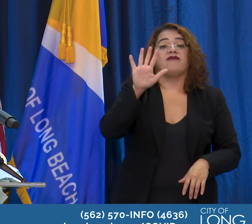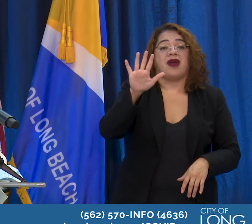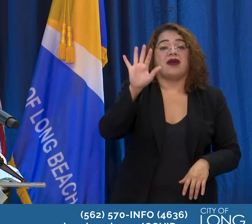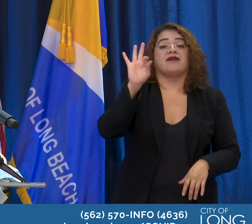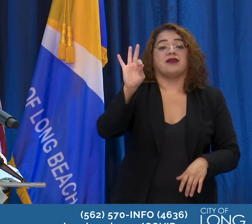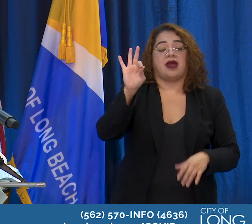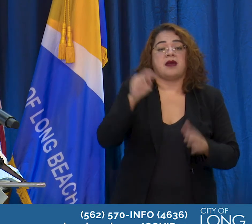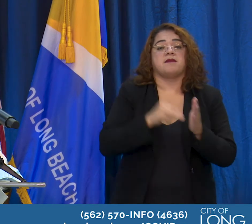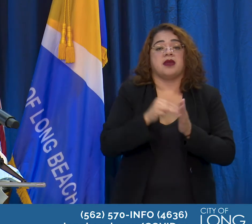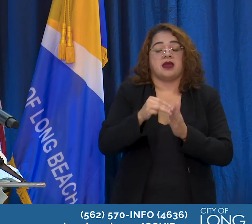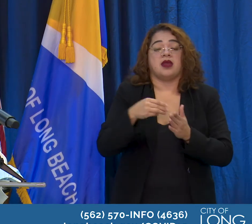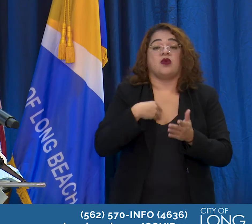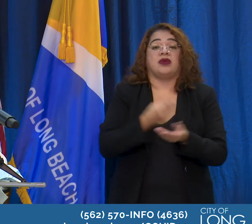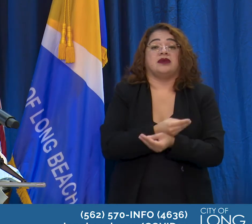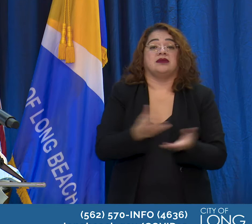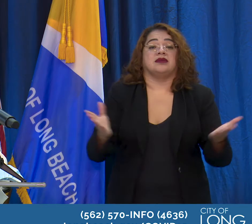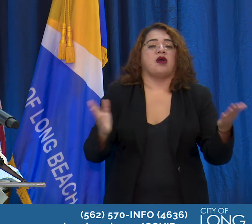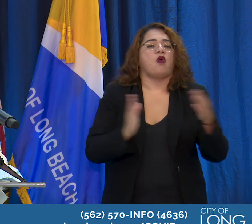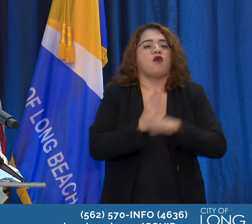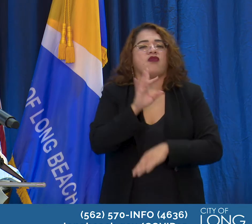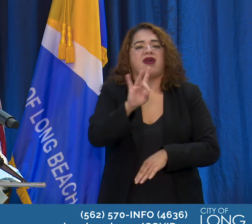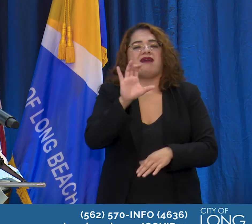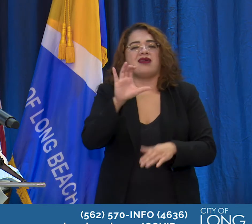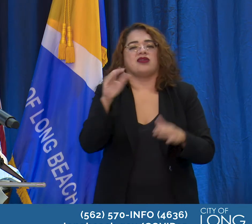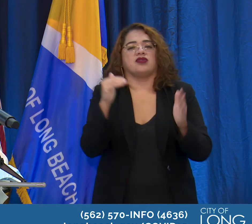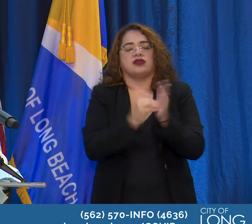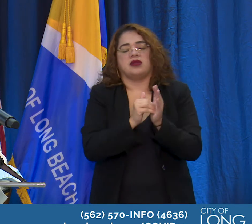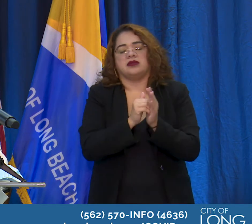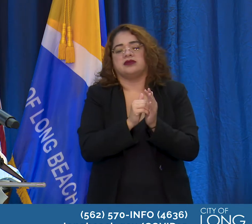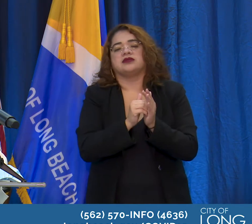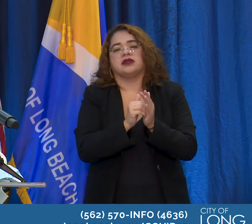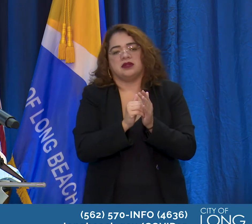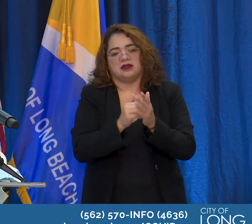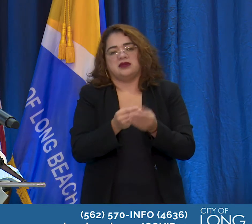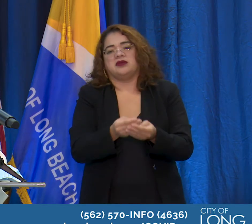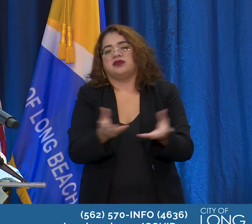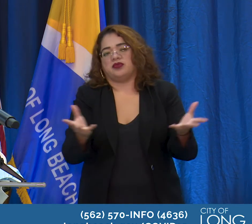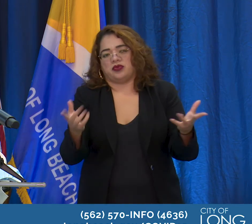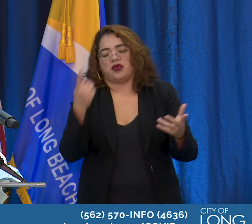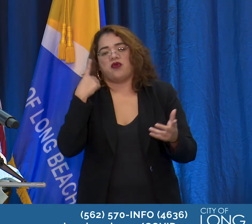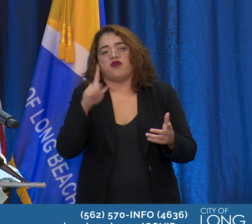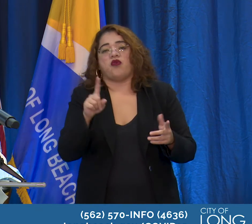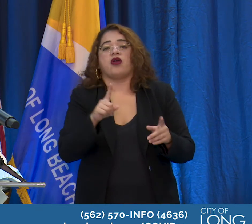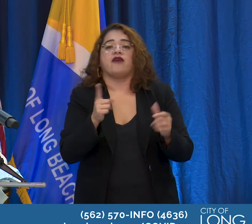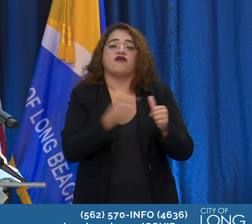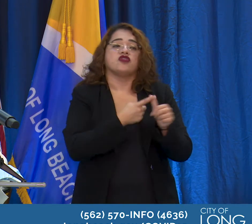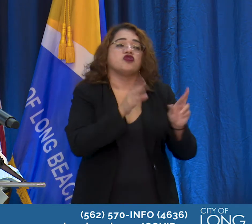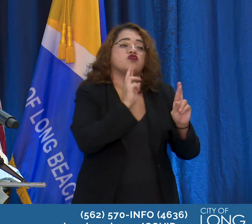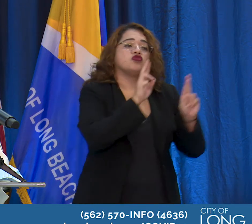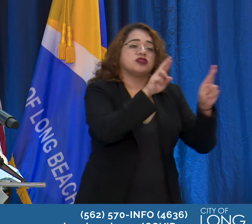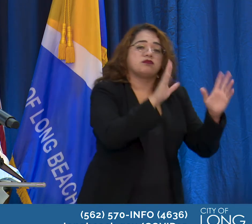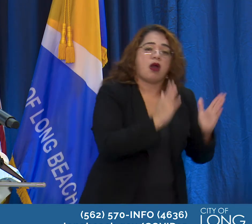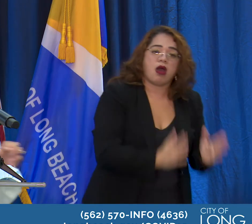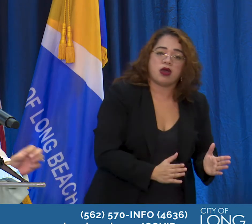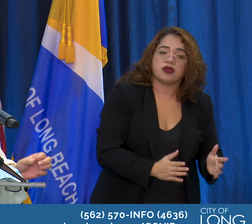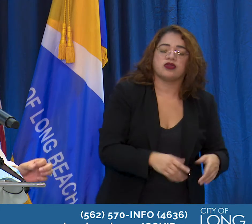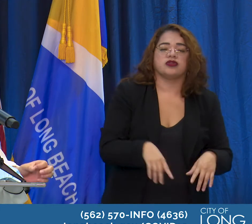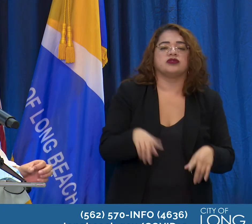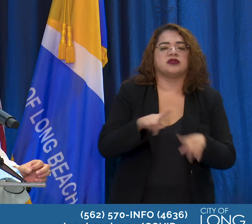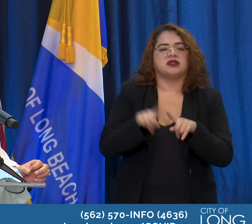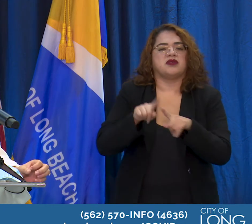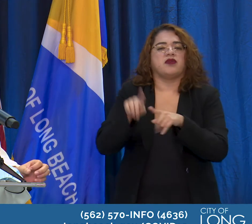hemos distribuido más de 832,000 unidades de equipo de protección personal.